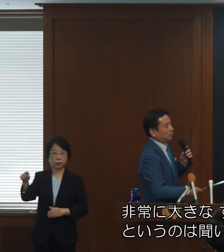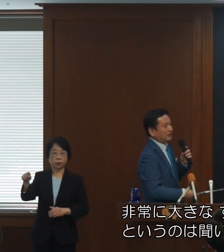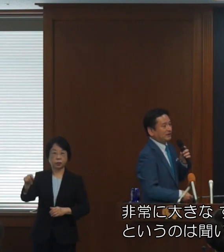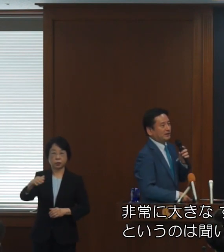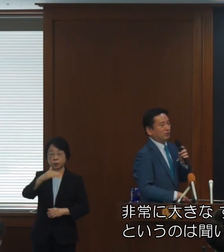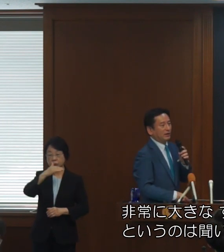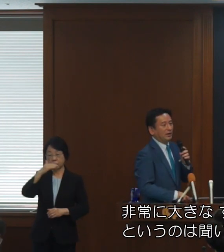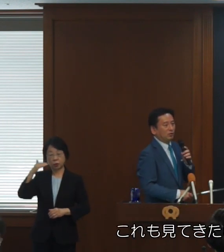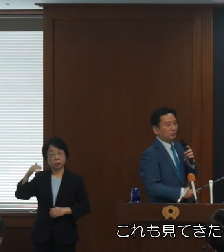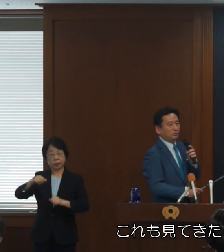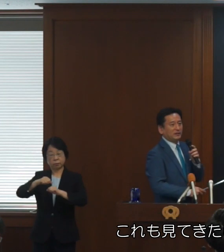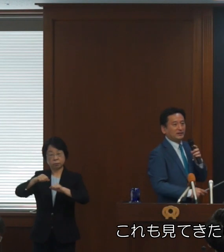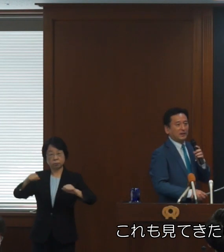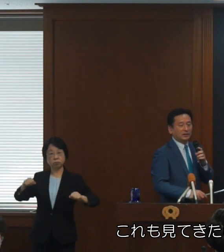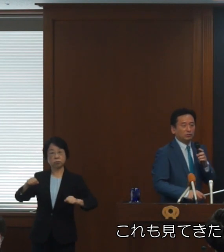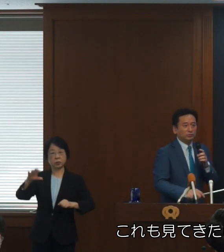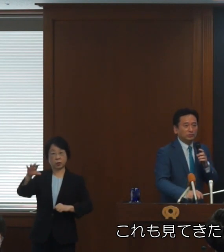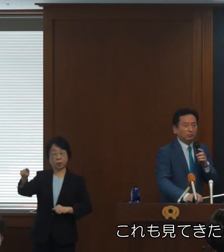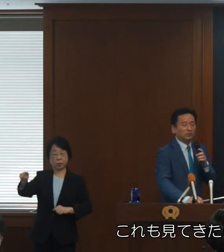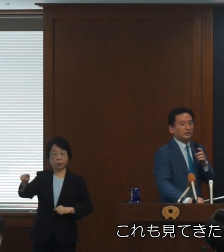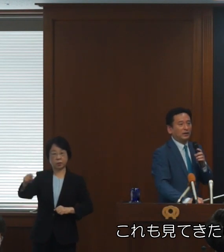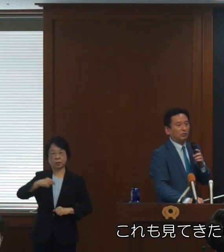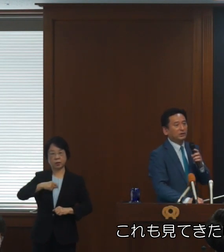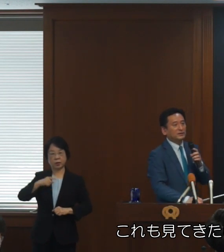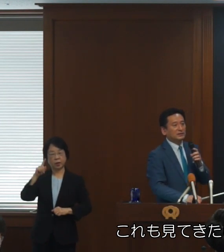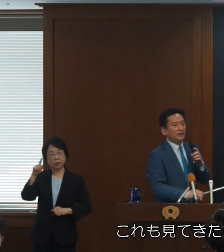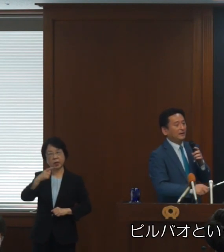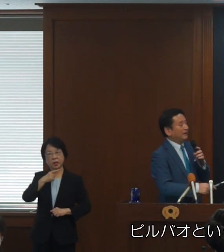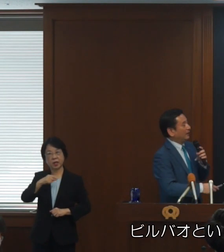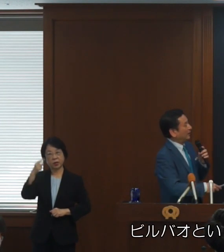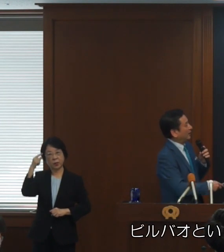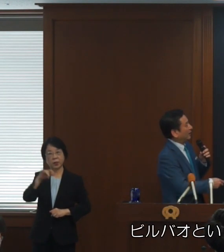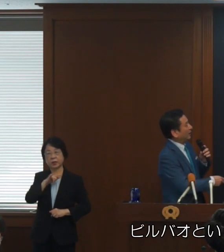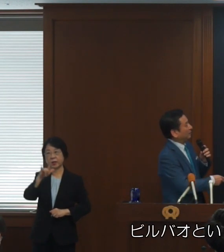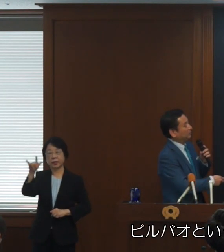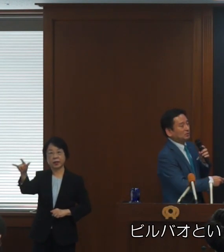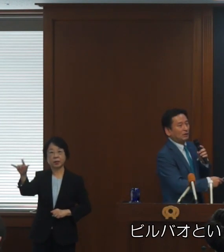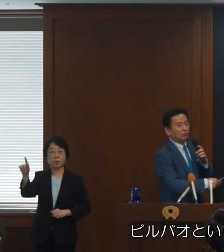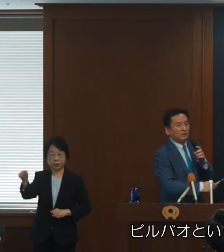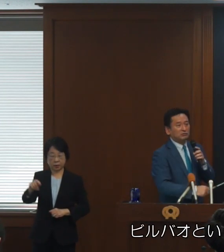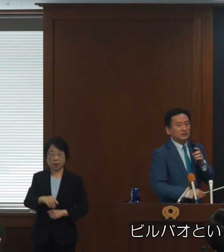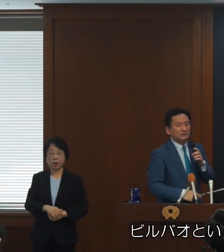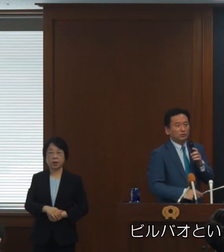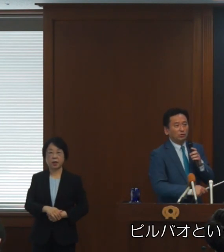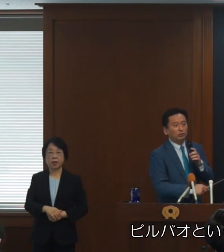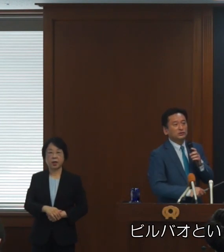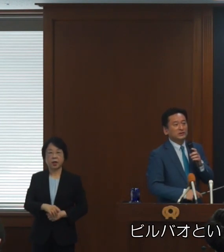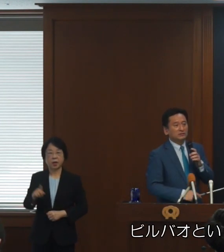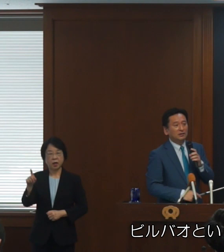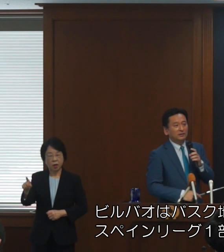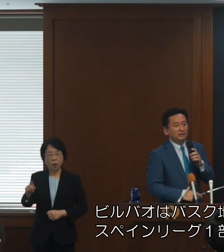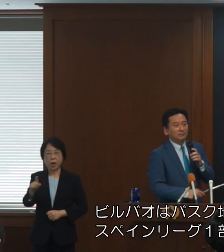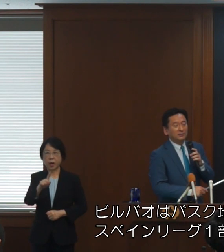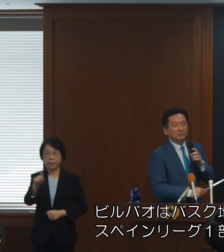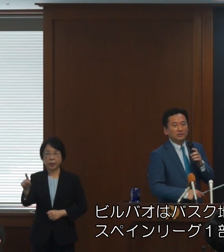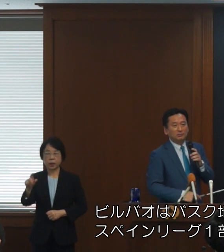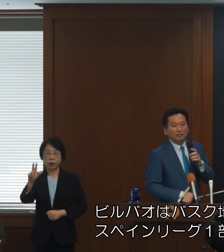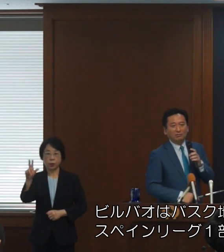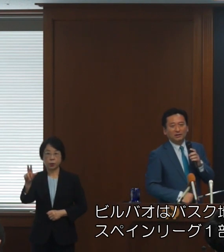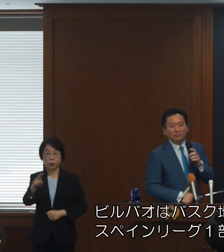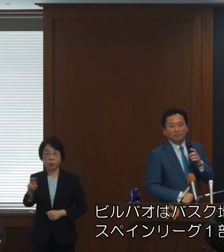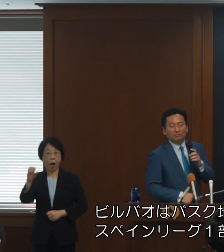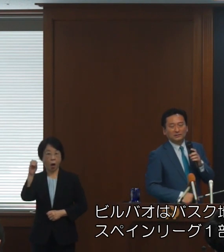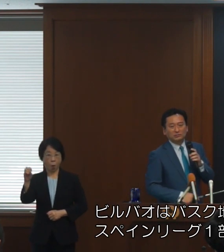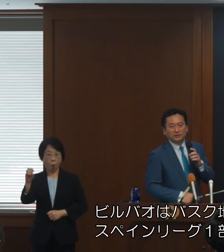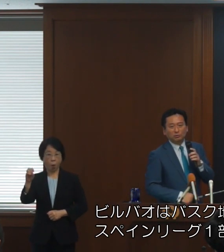素晴らしいスタジアムだったから聞いていたのでそれも見ていきたいなというふうに思っておりました入場っていうチームの本拠地ビル